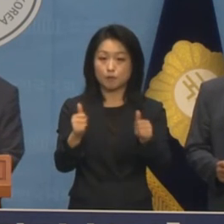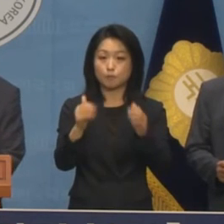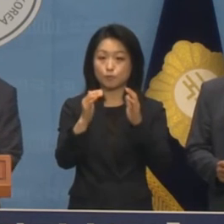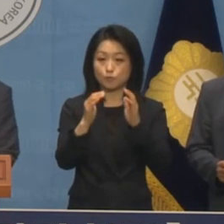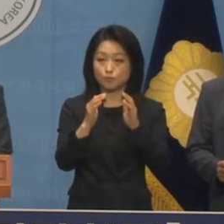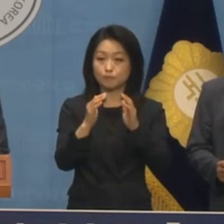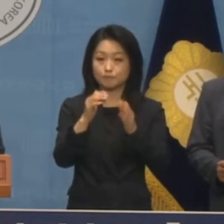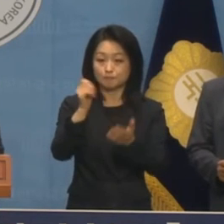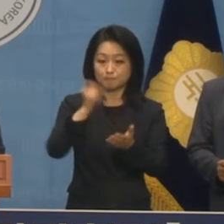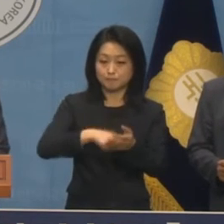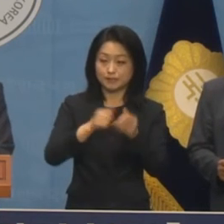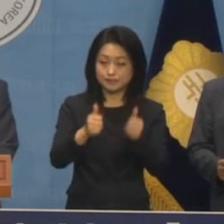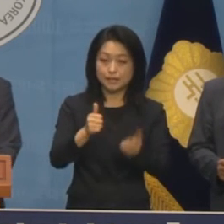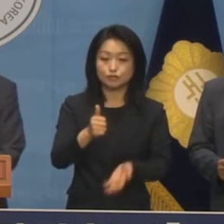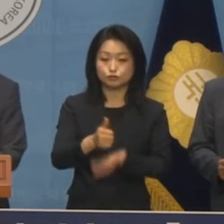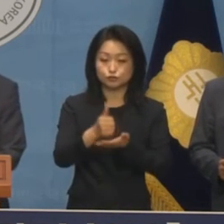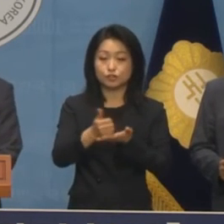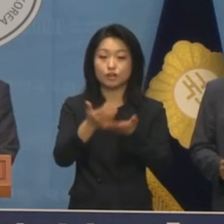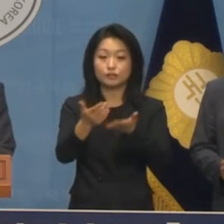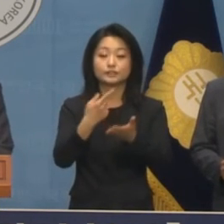후보로도 거론된 바 있다.